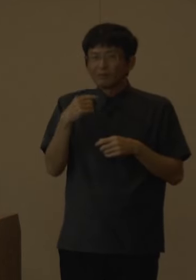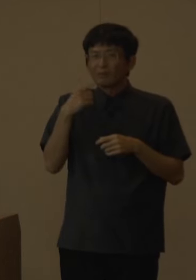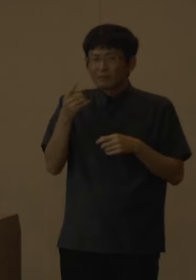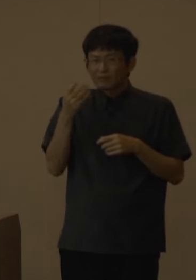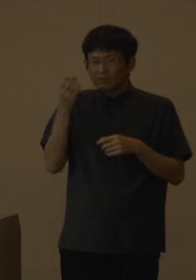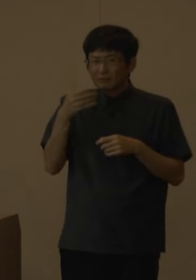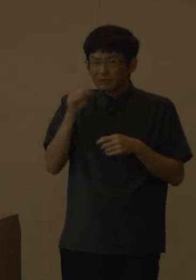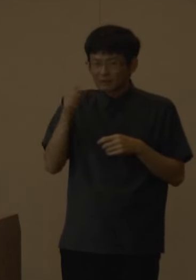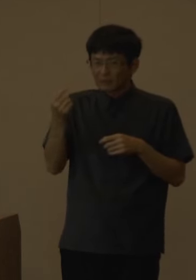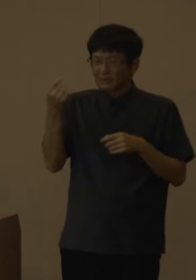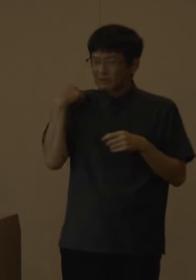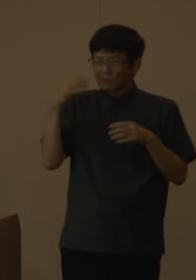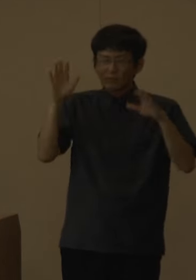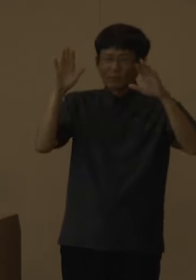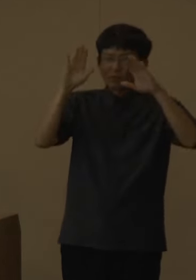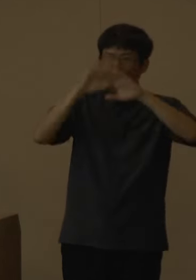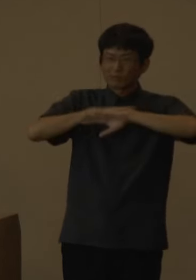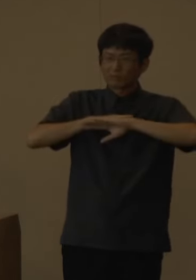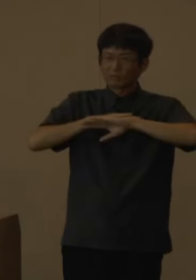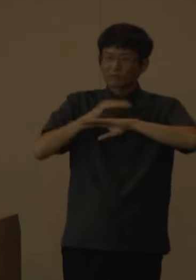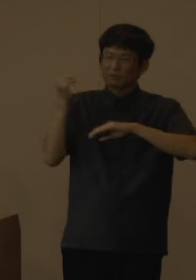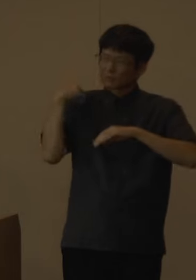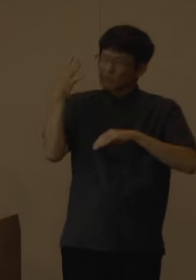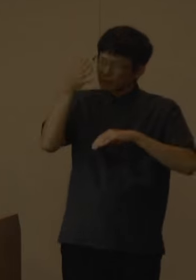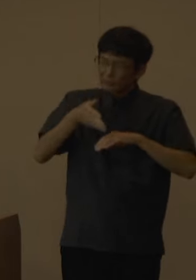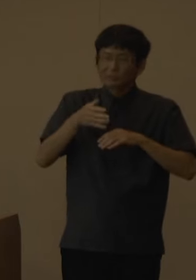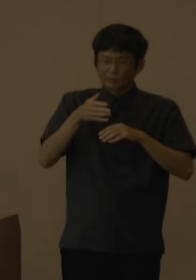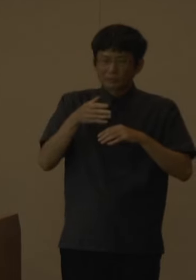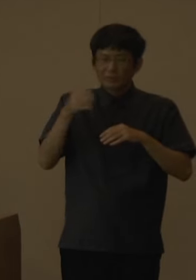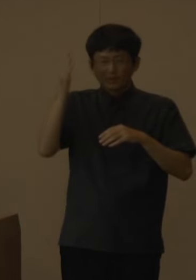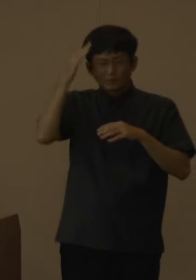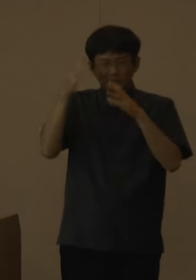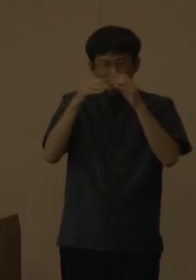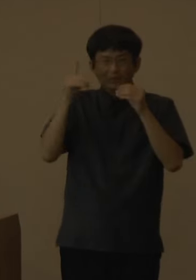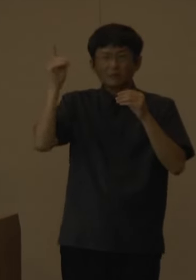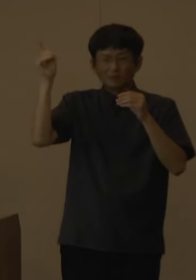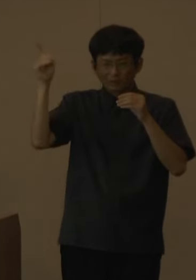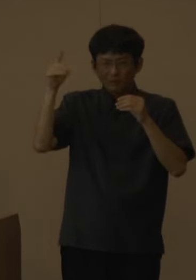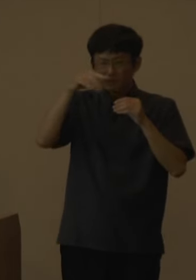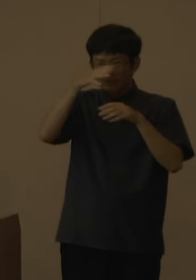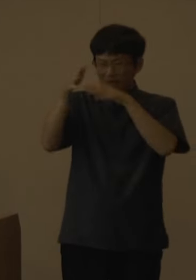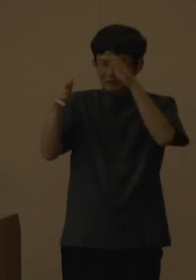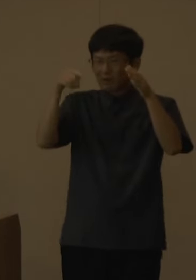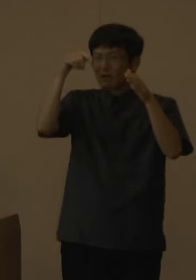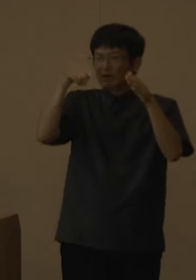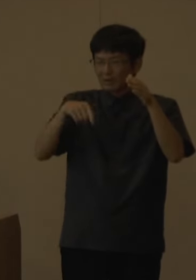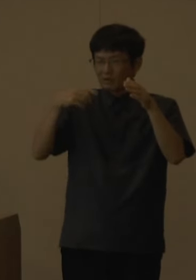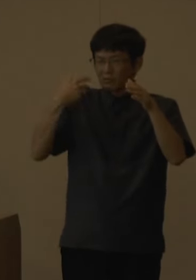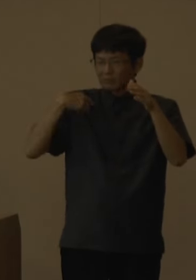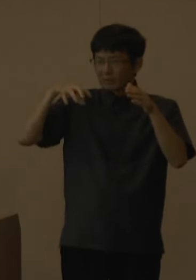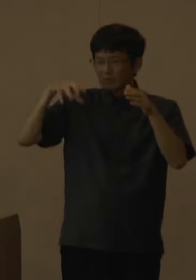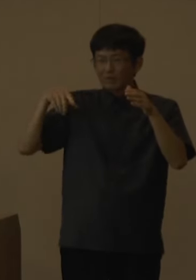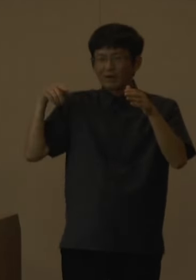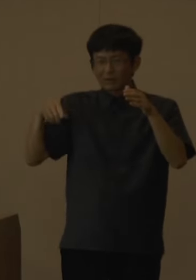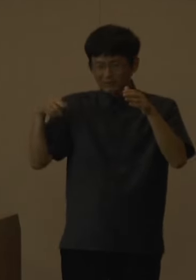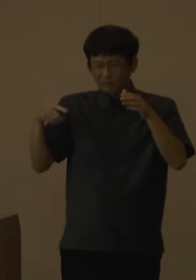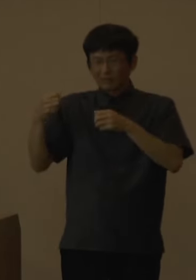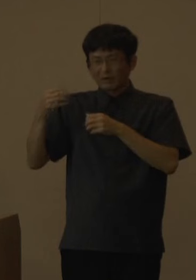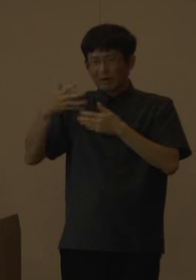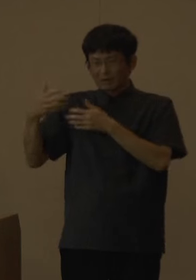ですが、昨日夕方ですか、国頭村のギラマの牧草地に米軍普天間所属の、UH ヘリ